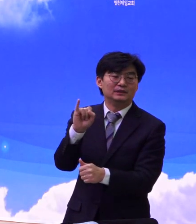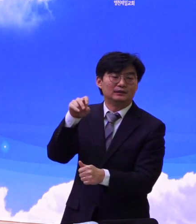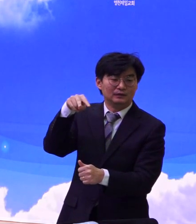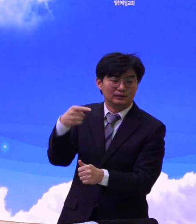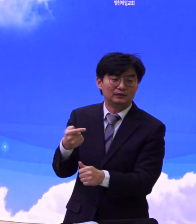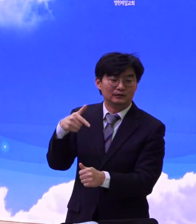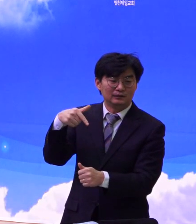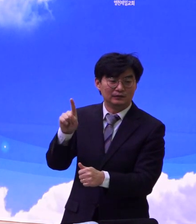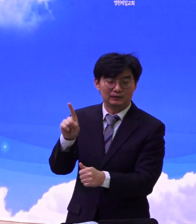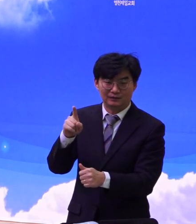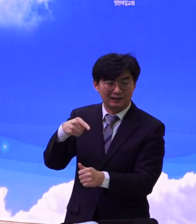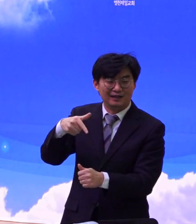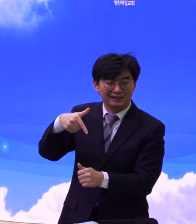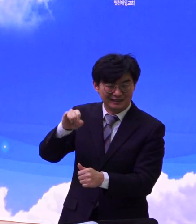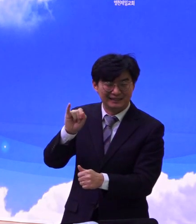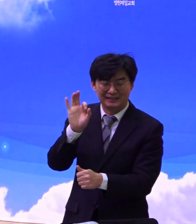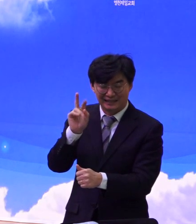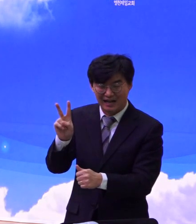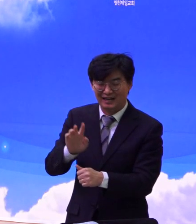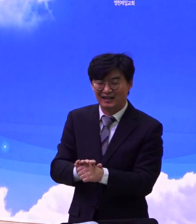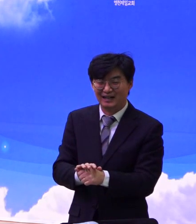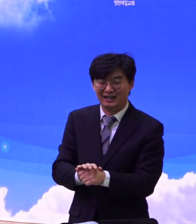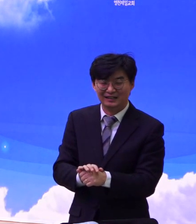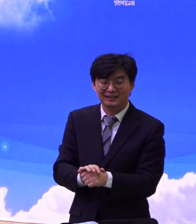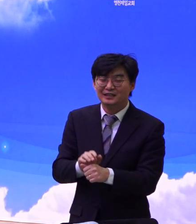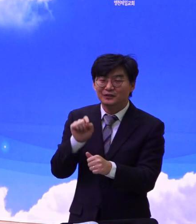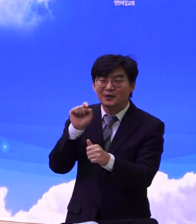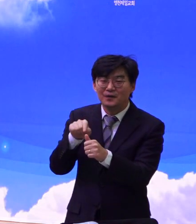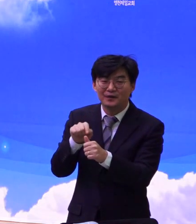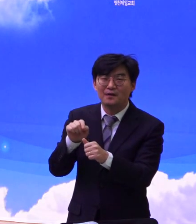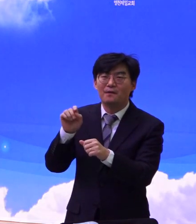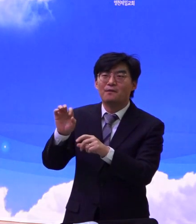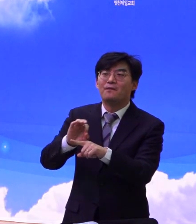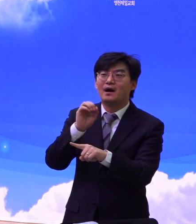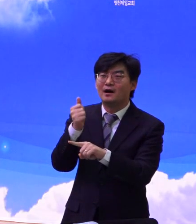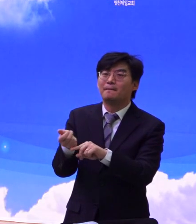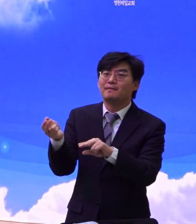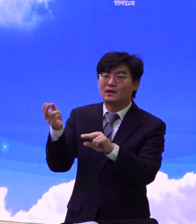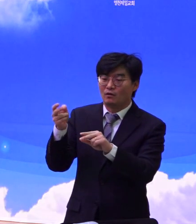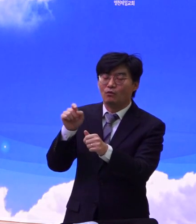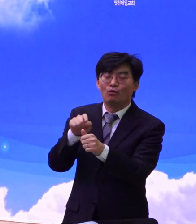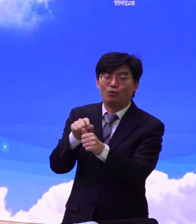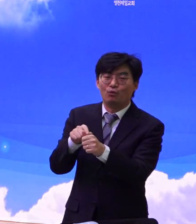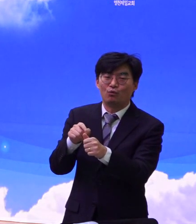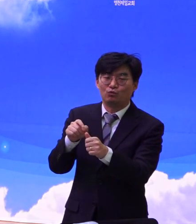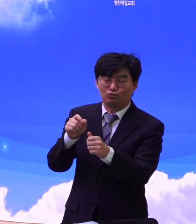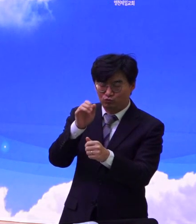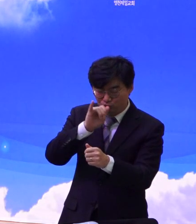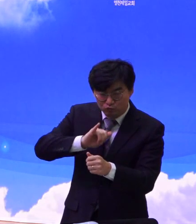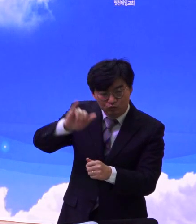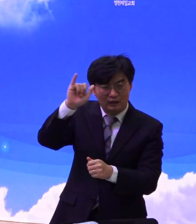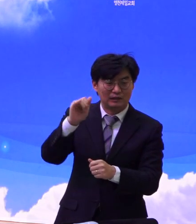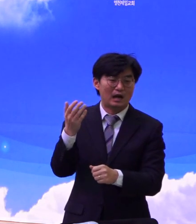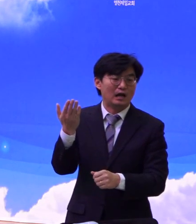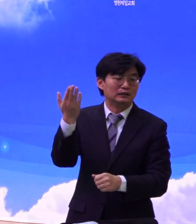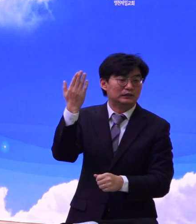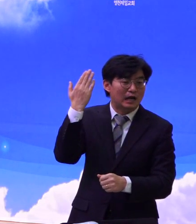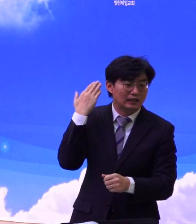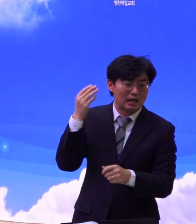하나님 여호와를 의지하였는데 그의 전후 유다 여러 왕 중에 그러한 자가 없었다.